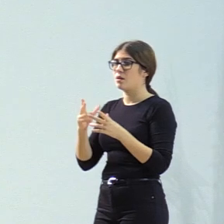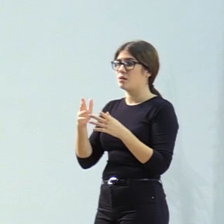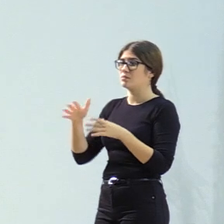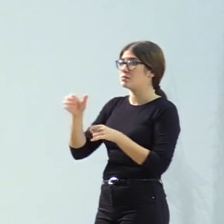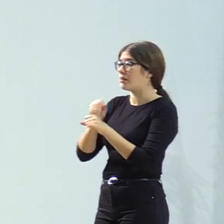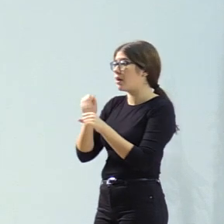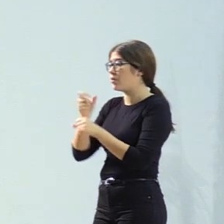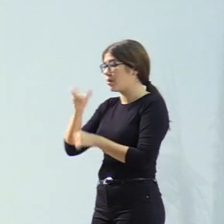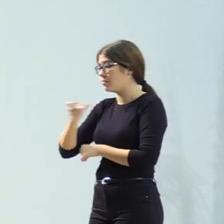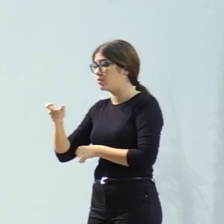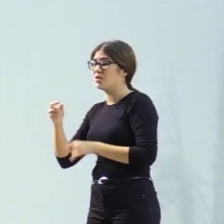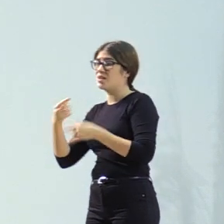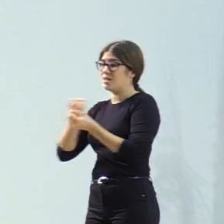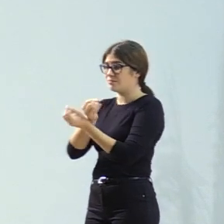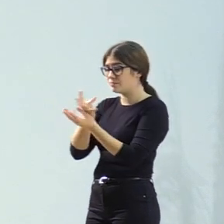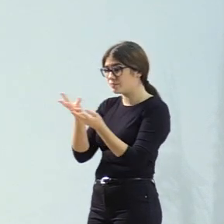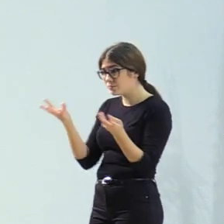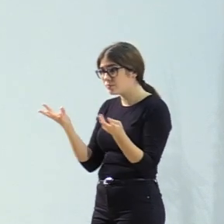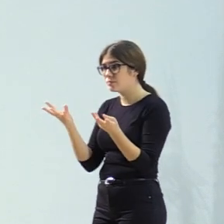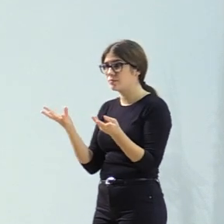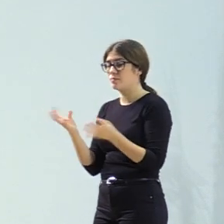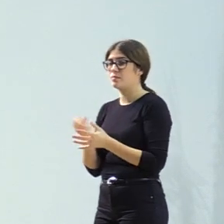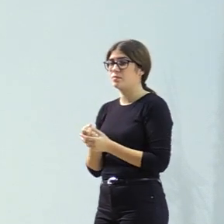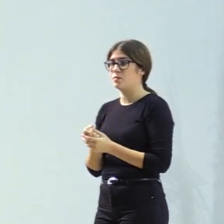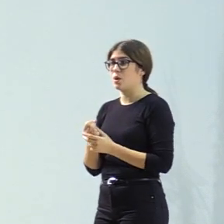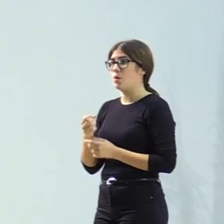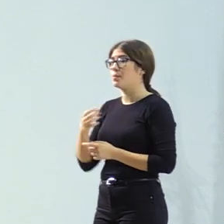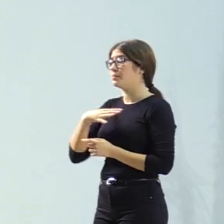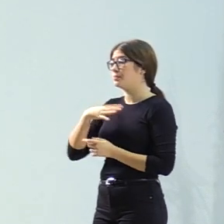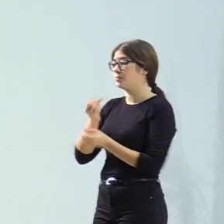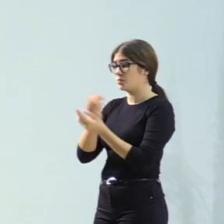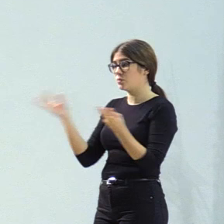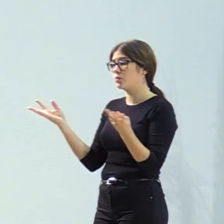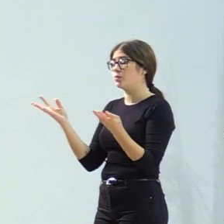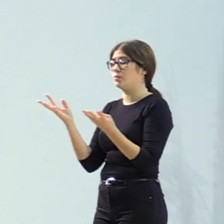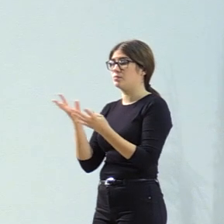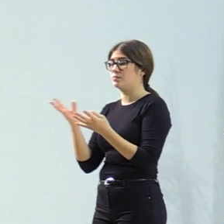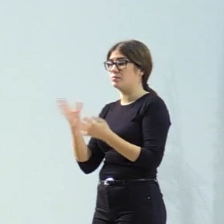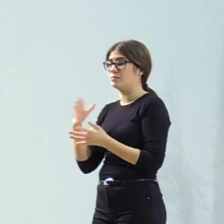de la diversidad, de que la diversidad todo entra o todo cabe. Claro, yo